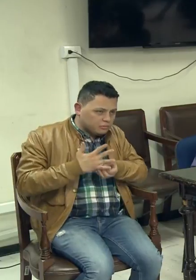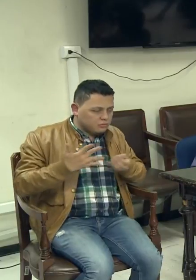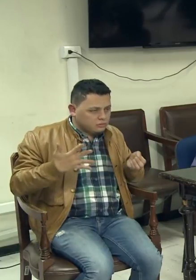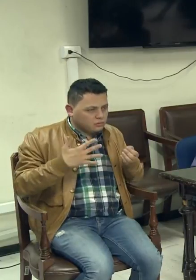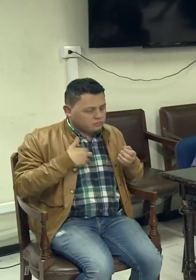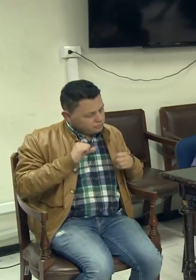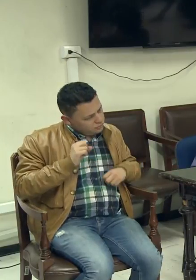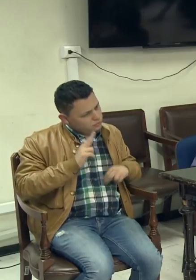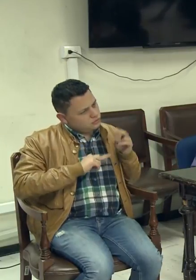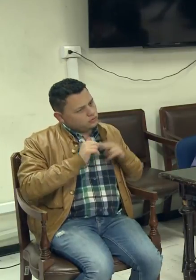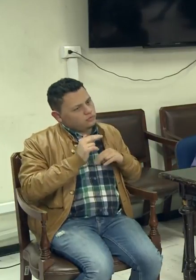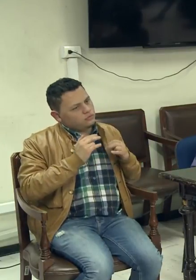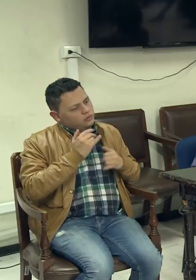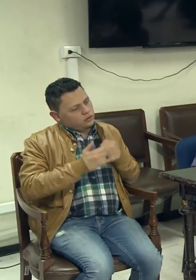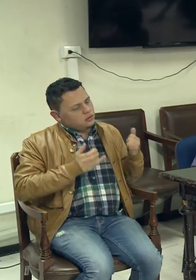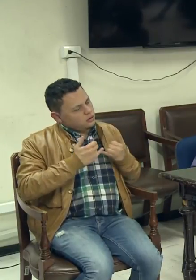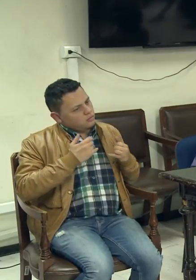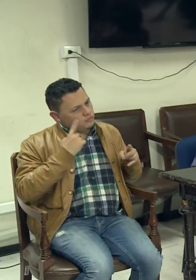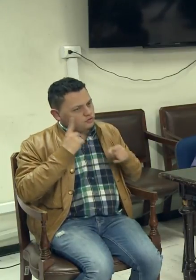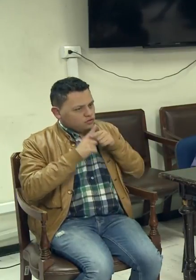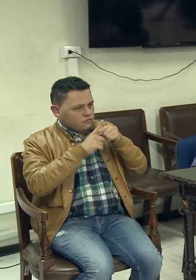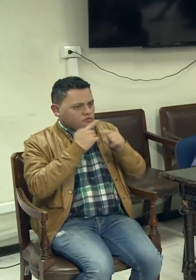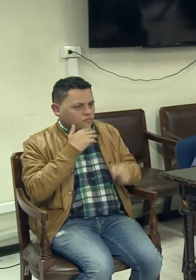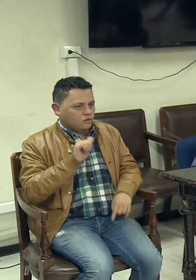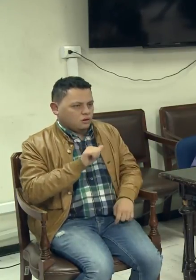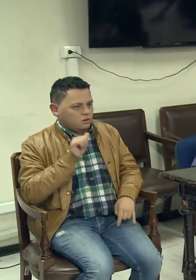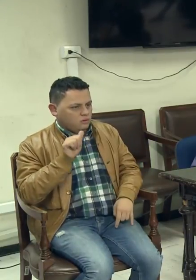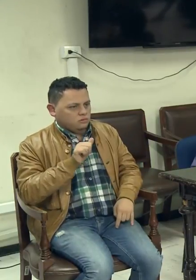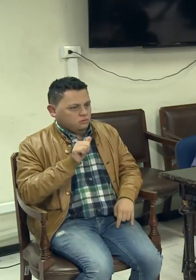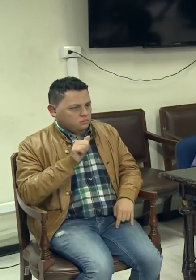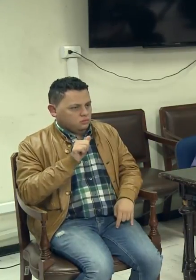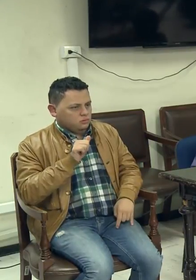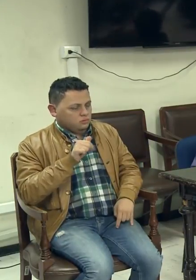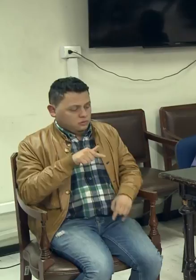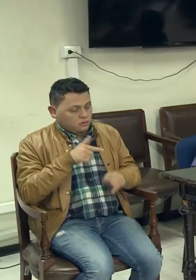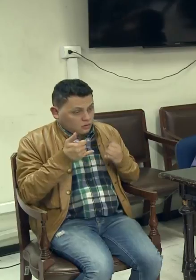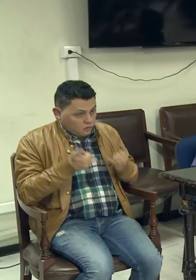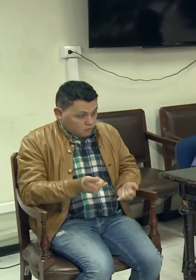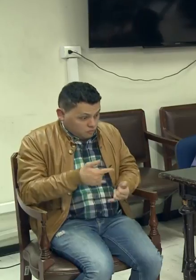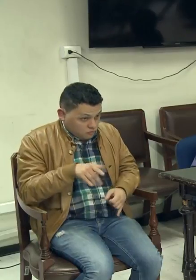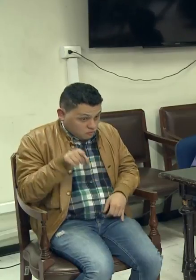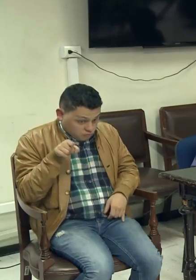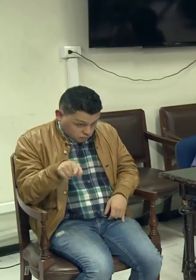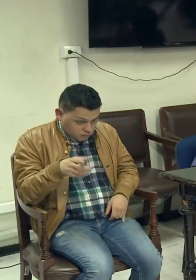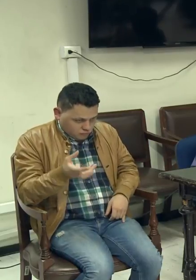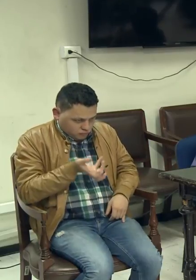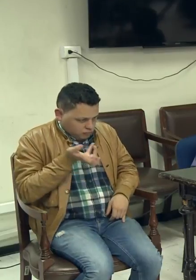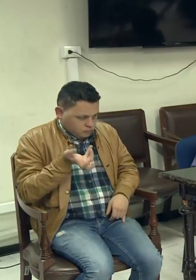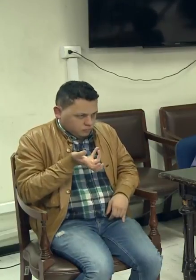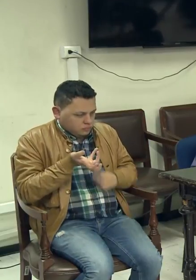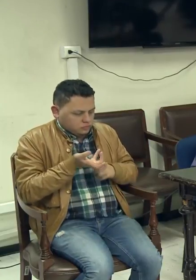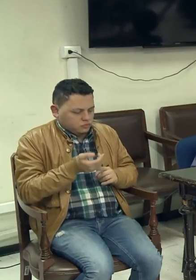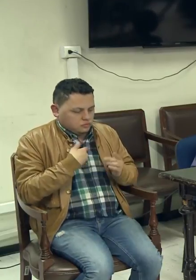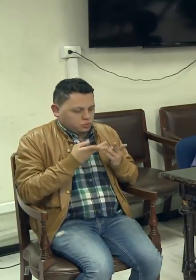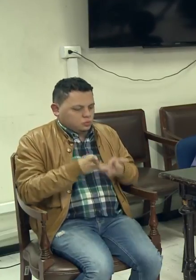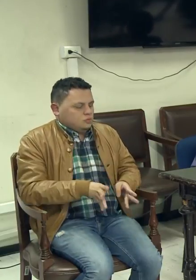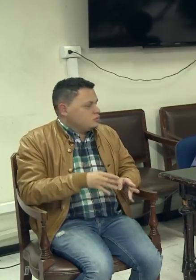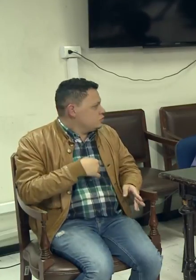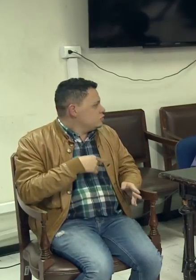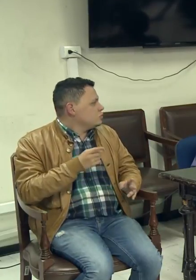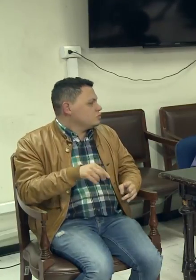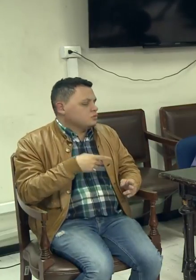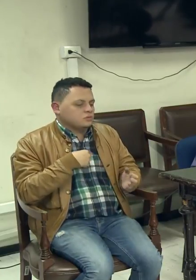construir una identidad positiva del ser mujer. Y ellas ahora son las... mis alumnas no han